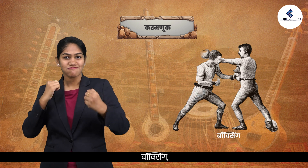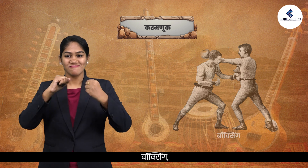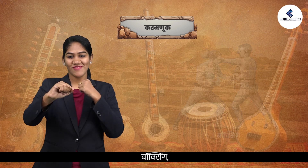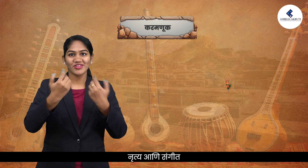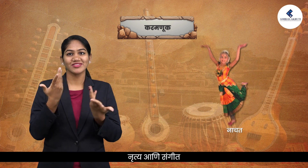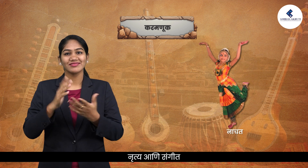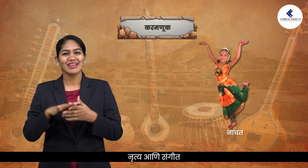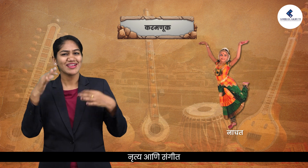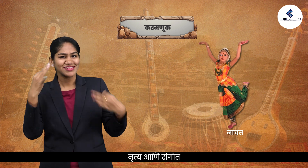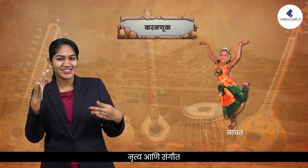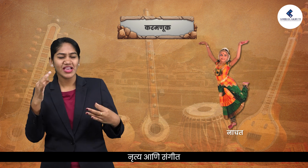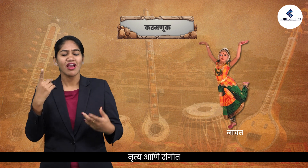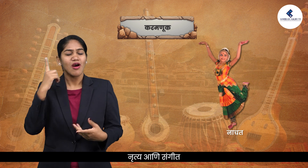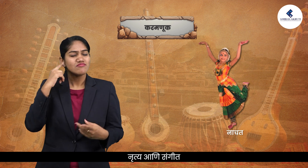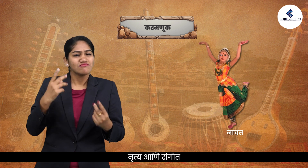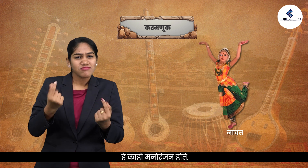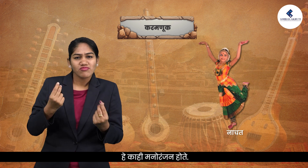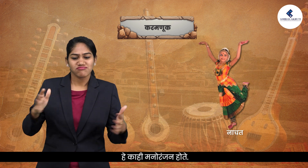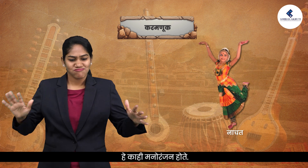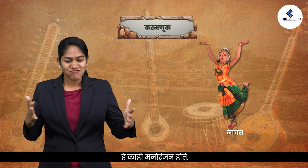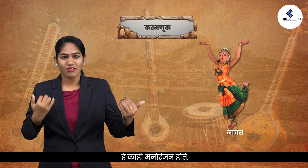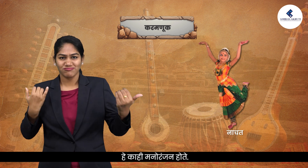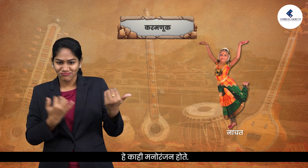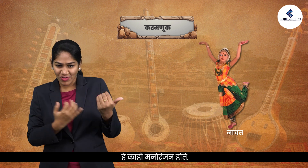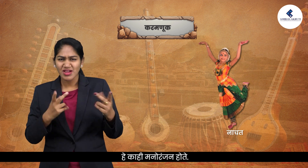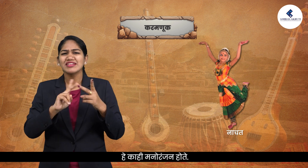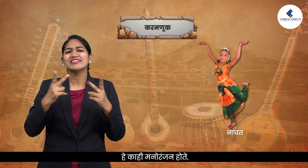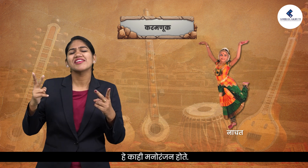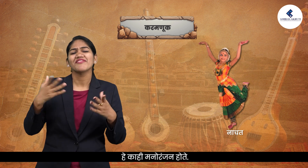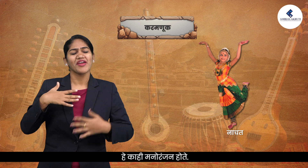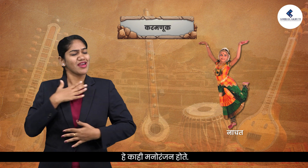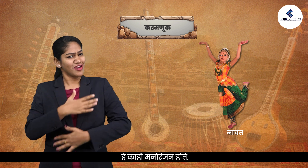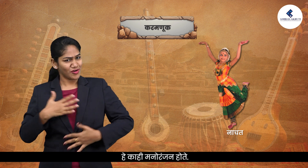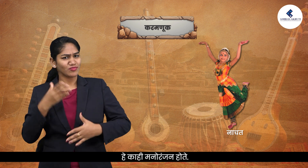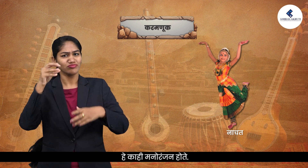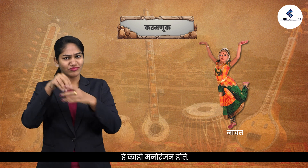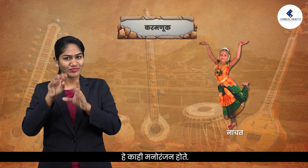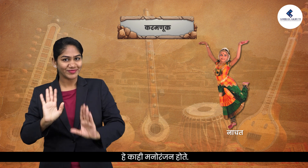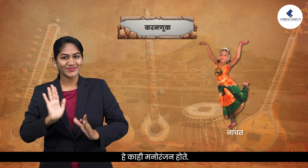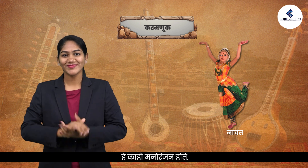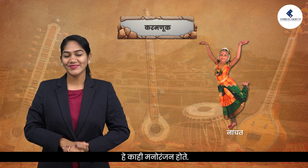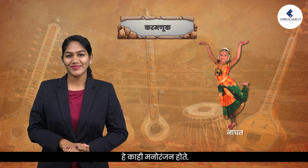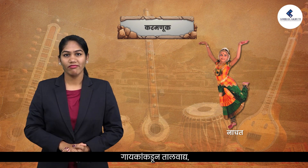बॉक्सिंग, नृत्य आणि संगीत हे काही मनोरंजन होते.